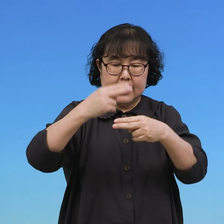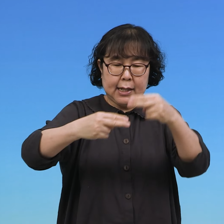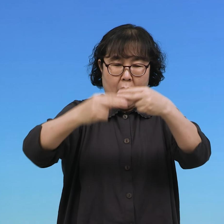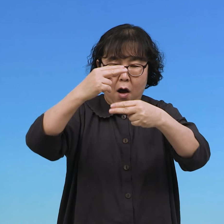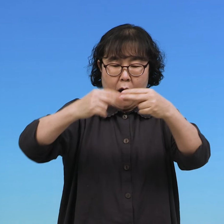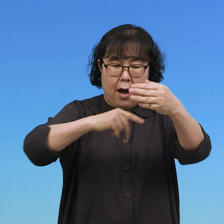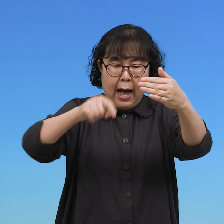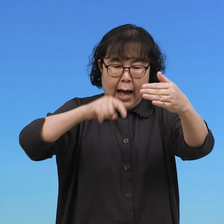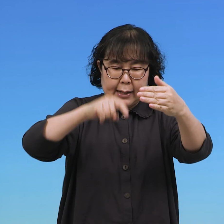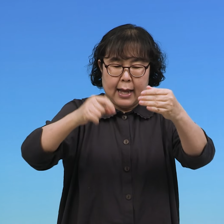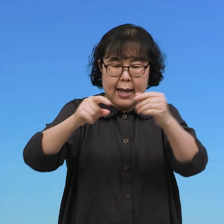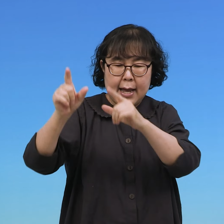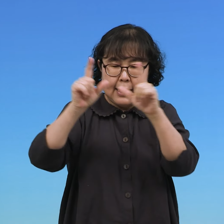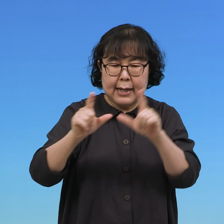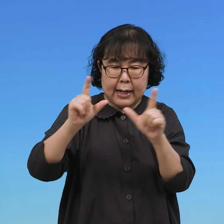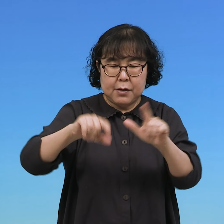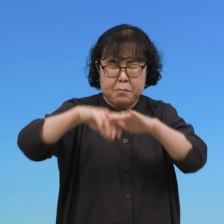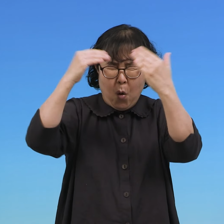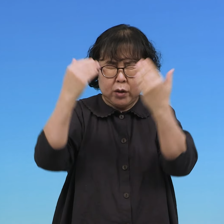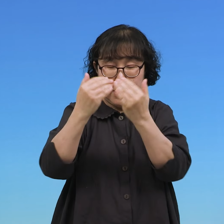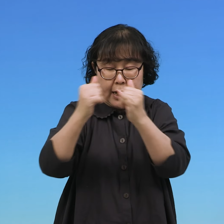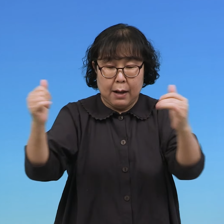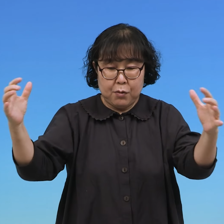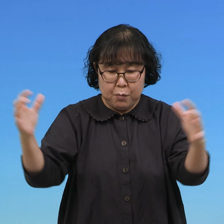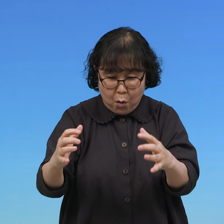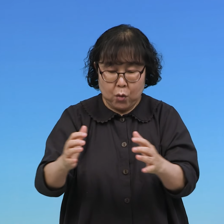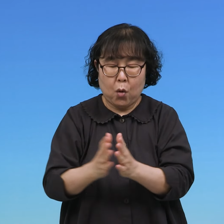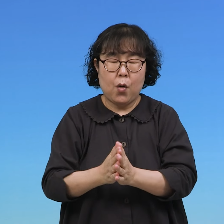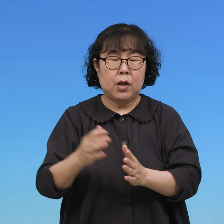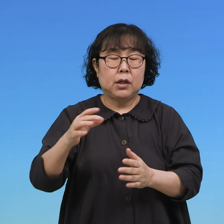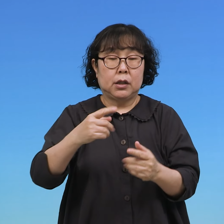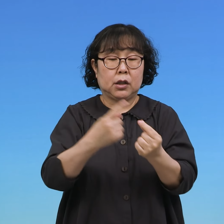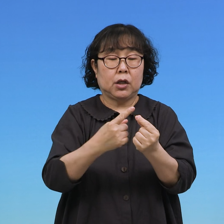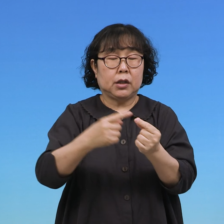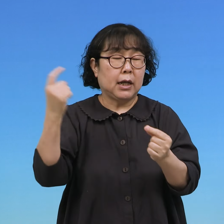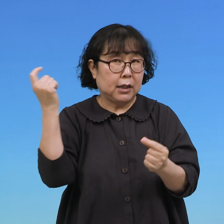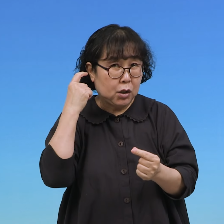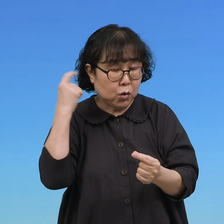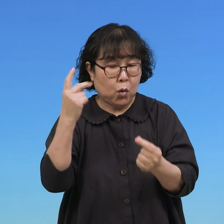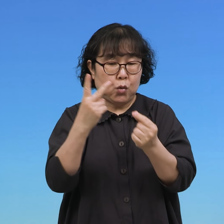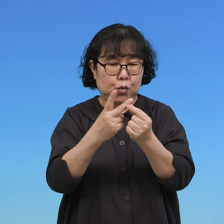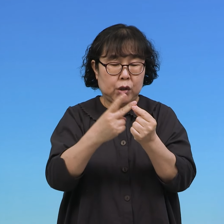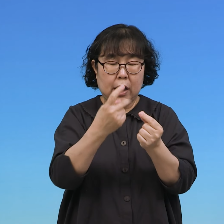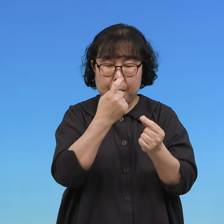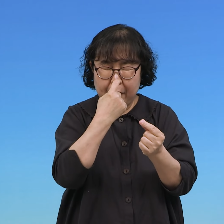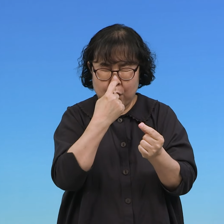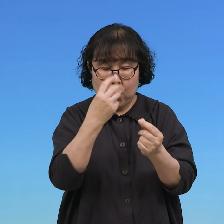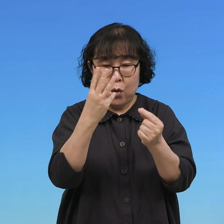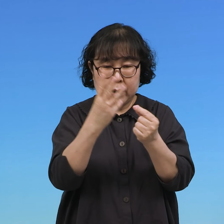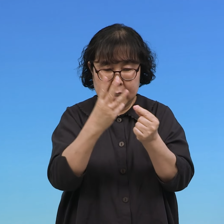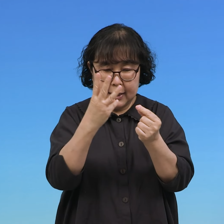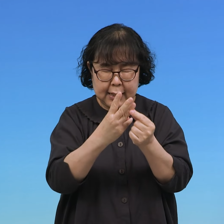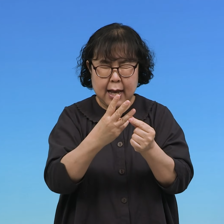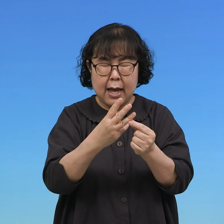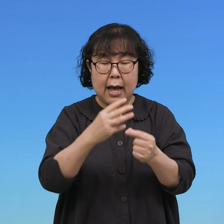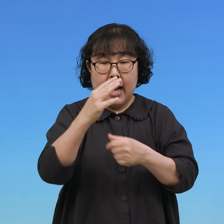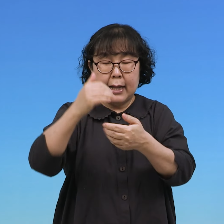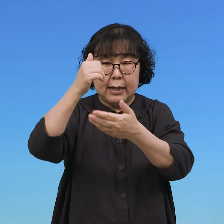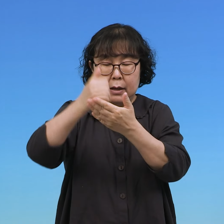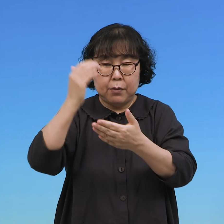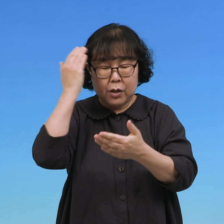거류하는 타국인들을 모으고 그에게 첫째 듣고, 둘째 배우고, 셋째 내